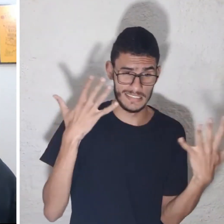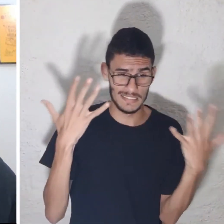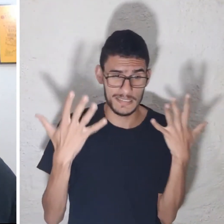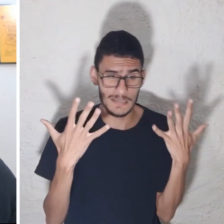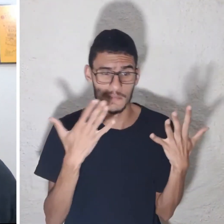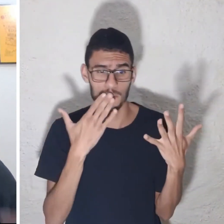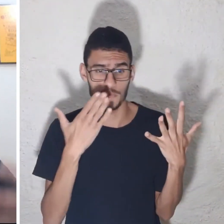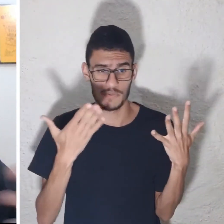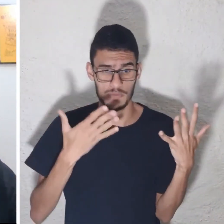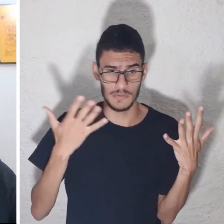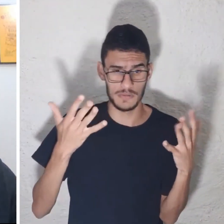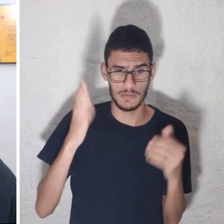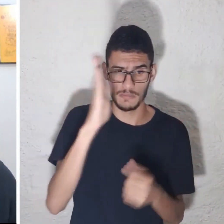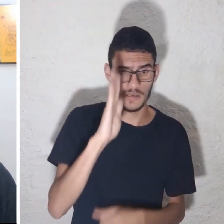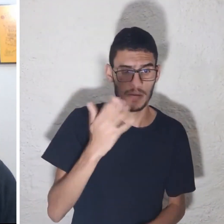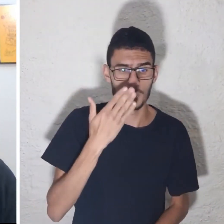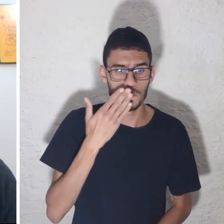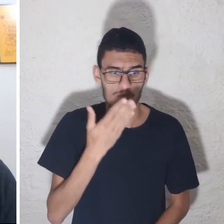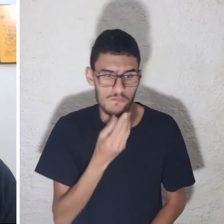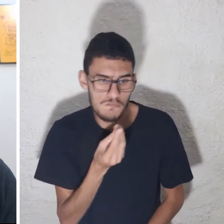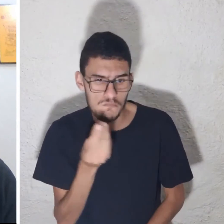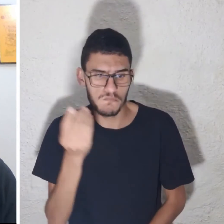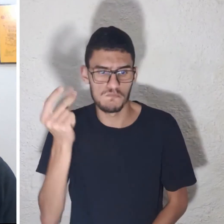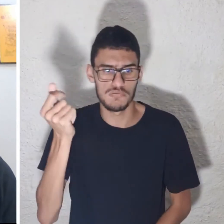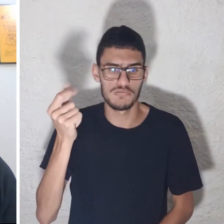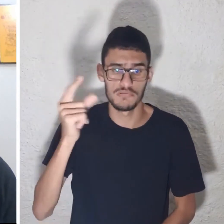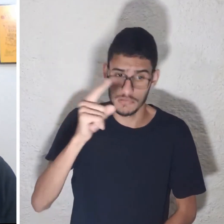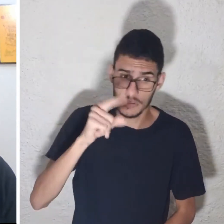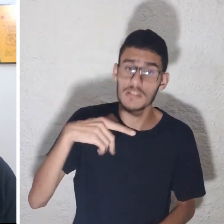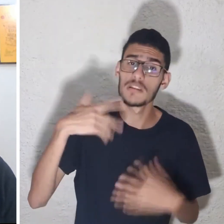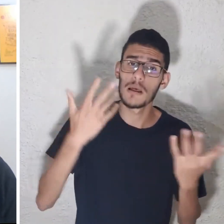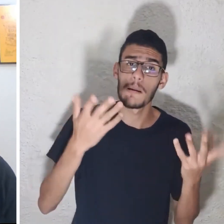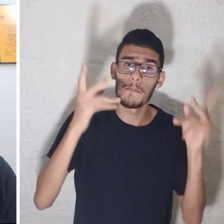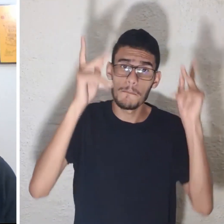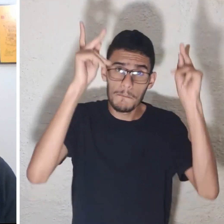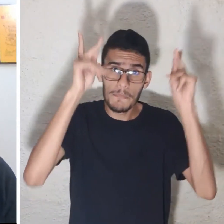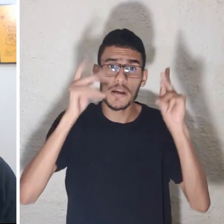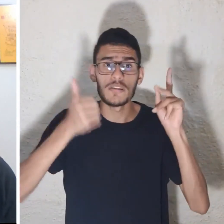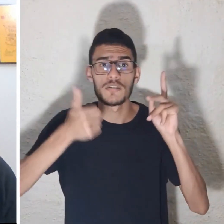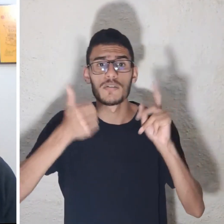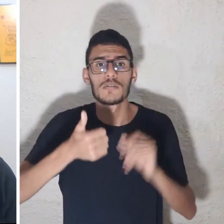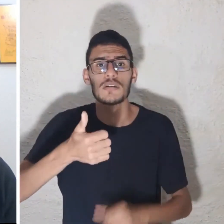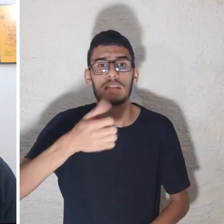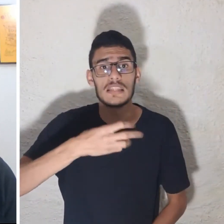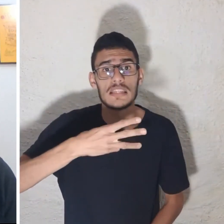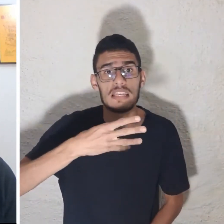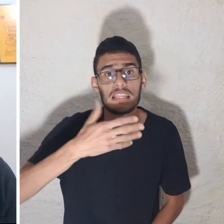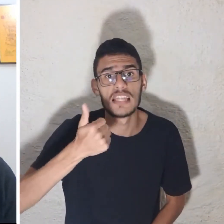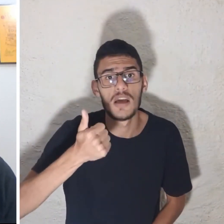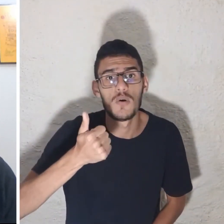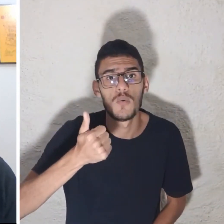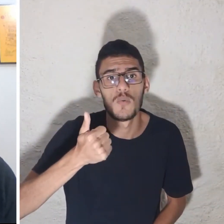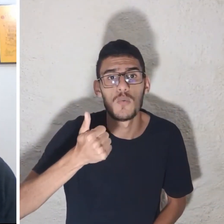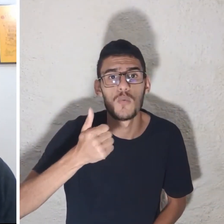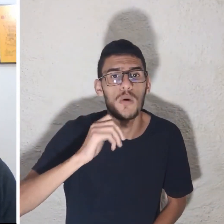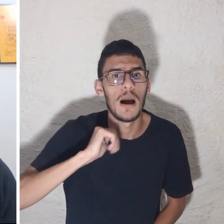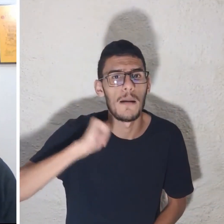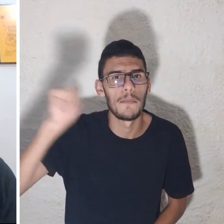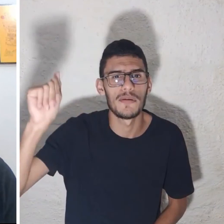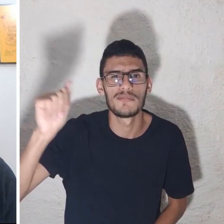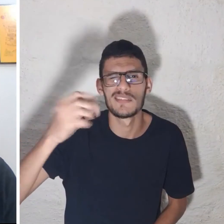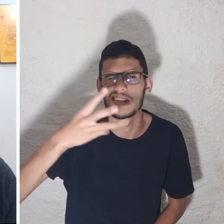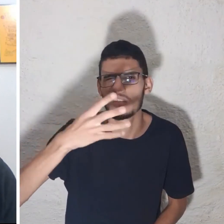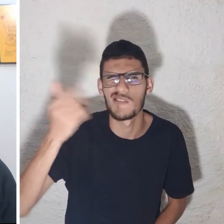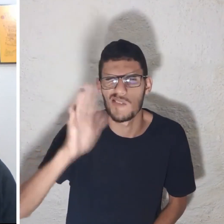mais pressionado a deixar, né, o poder. Então, Dom Pedro, em 31 de abril, né, ou melhor,